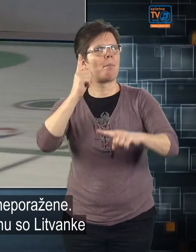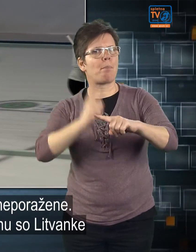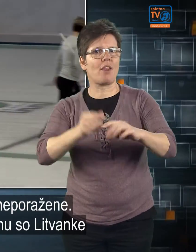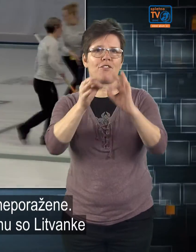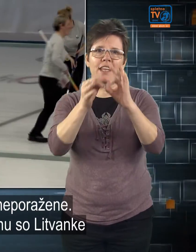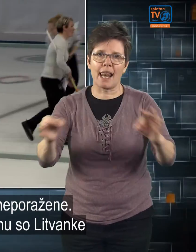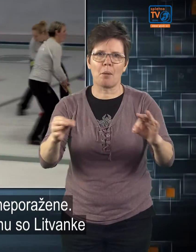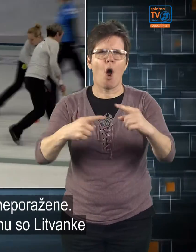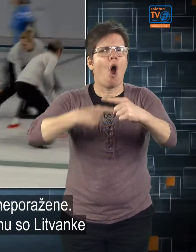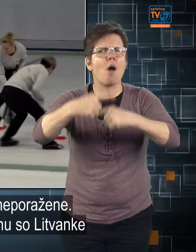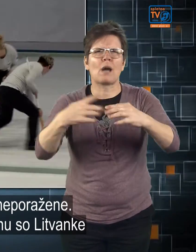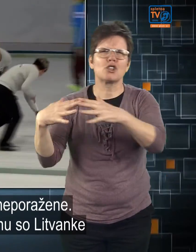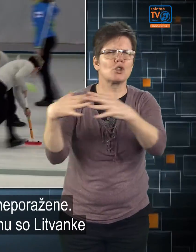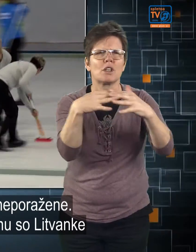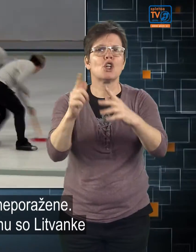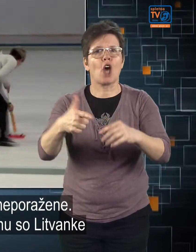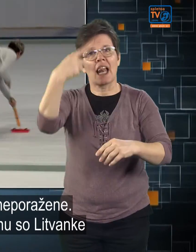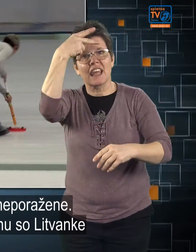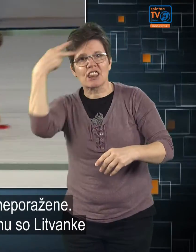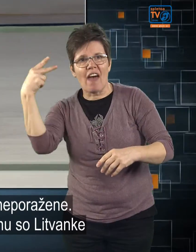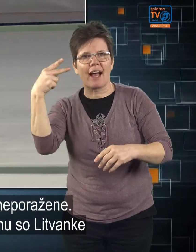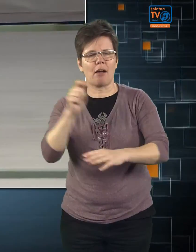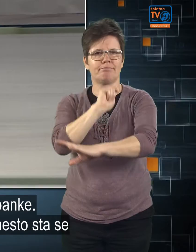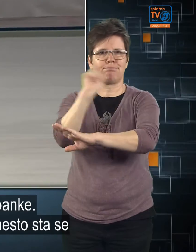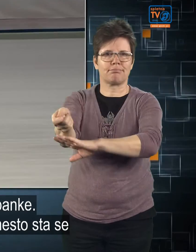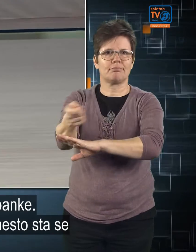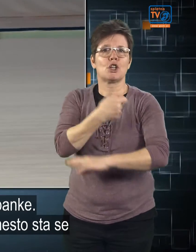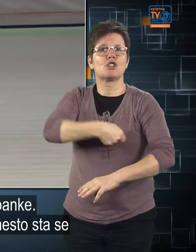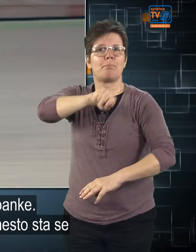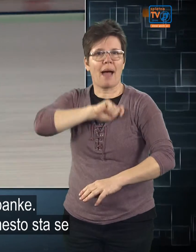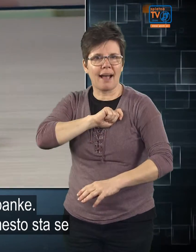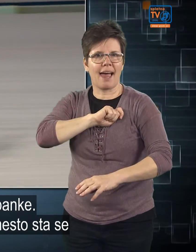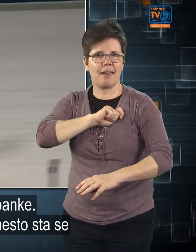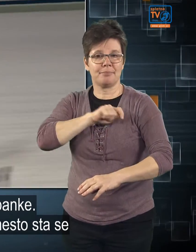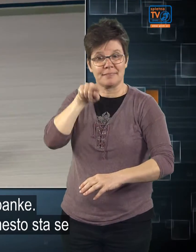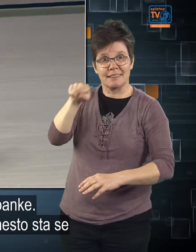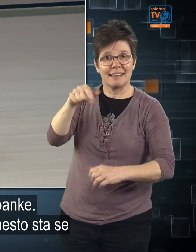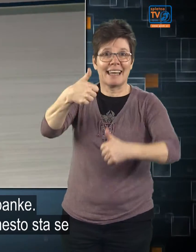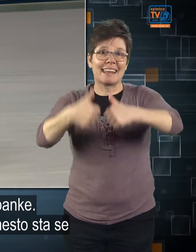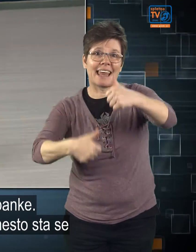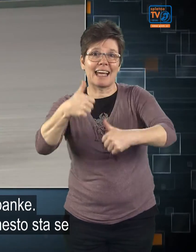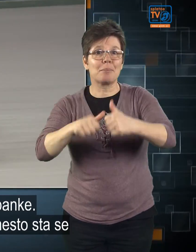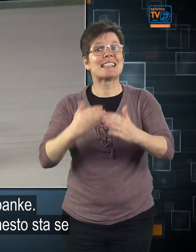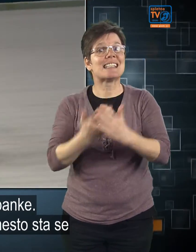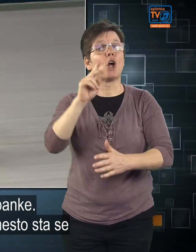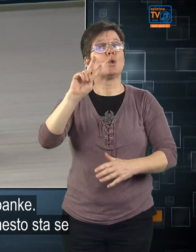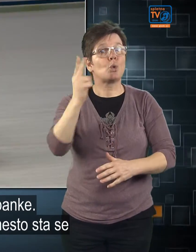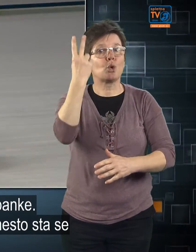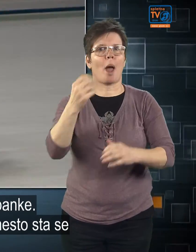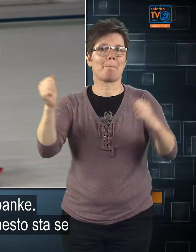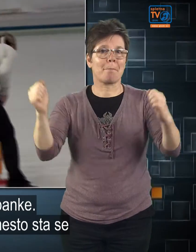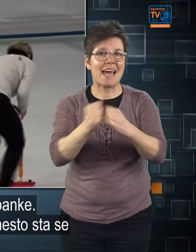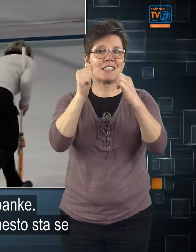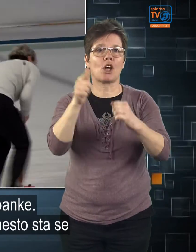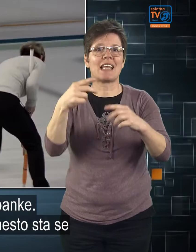V polfinalnem obračunu so Litvanke premagale Španke. V tekmi za drugo mesto sta